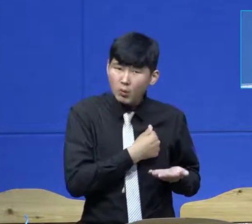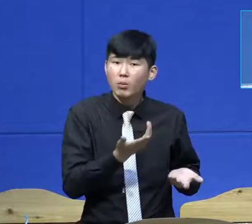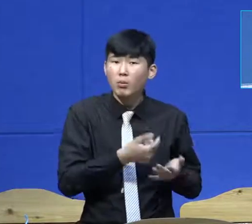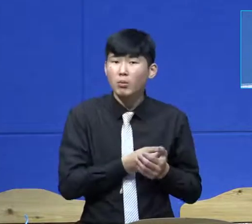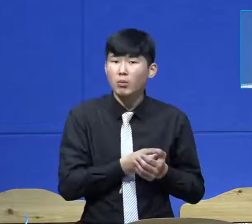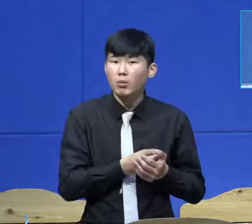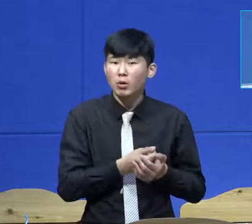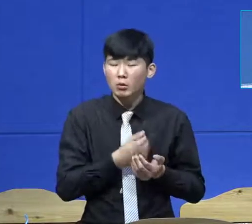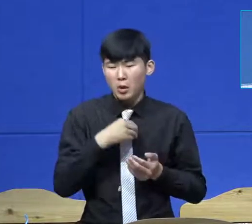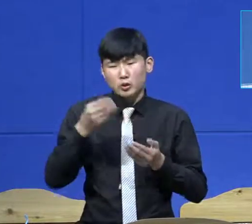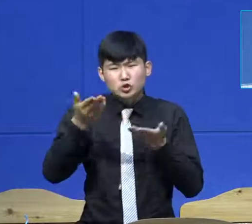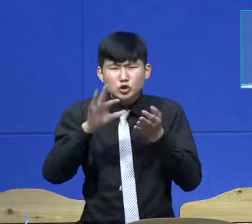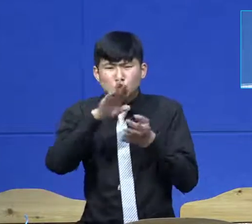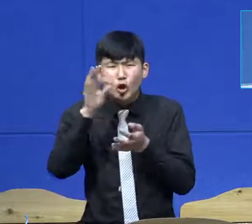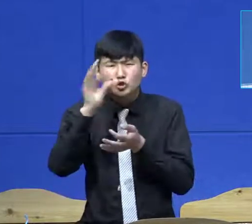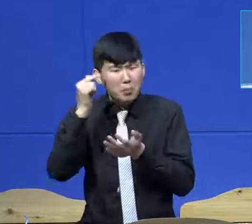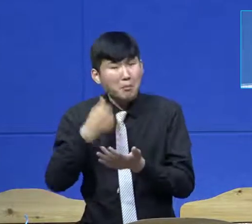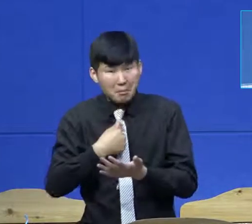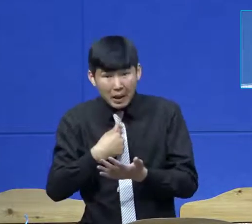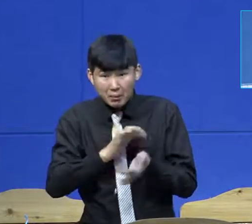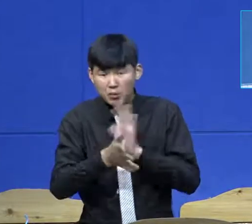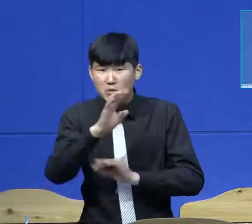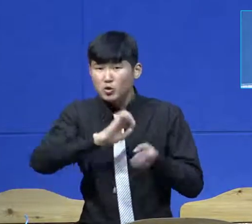Тэгж тооцдөг бол бид нар тэгхийх ёстой байхгүй юу?